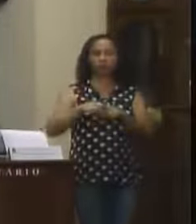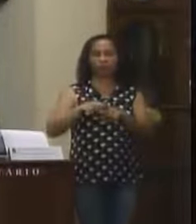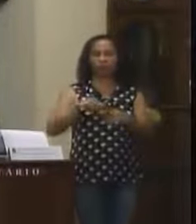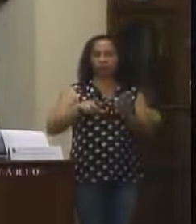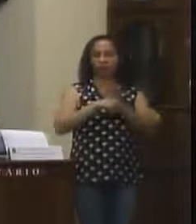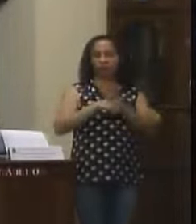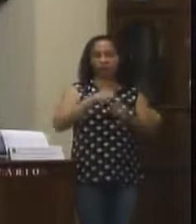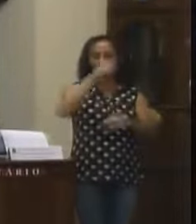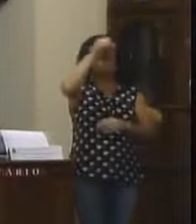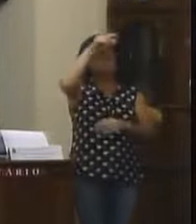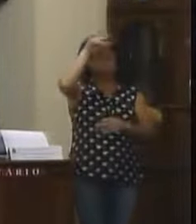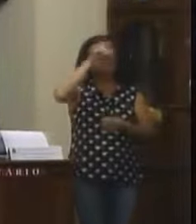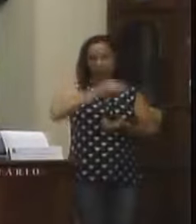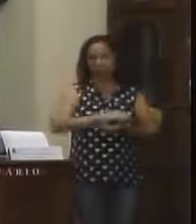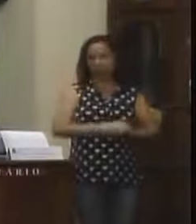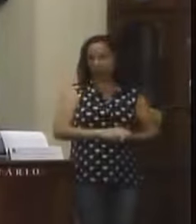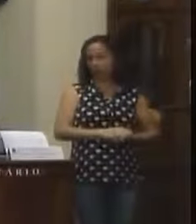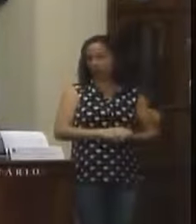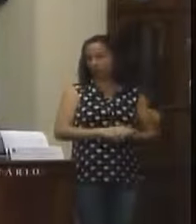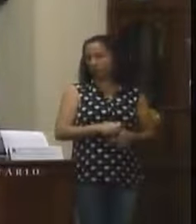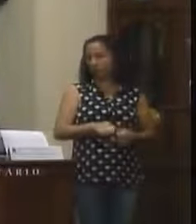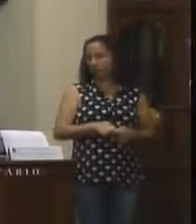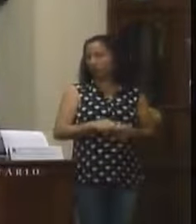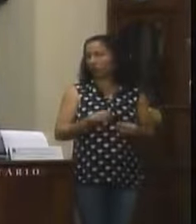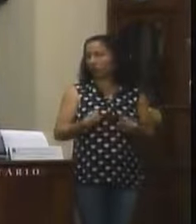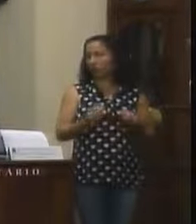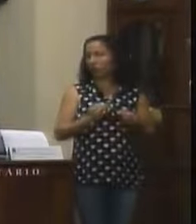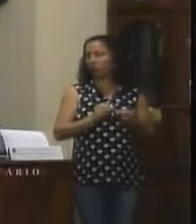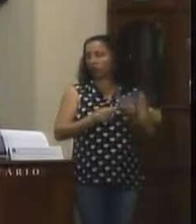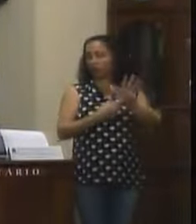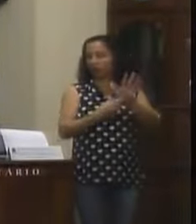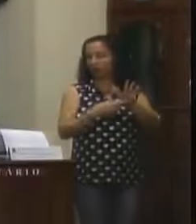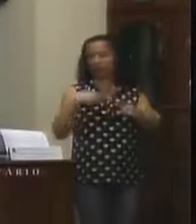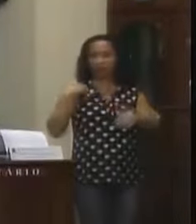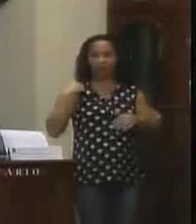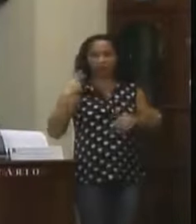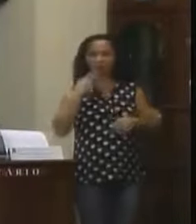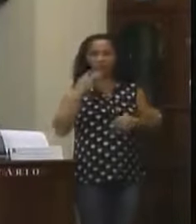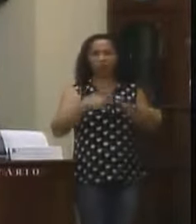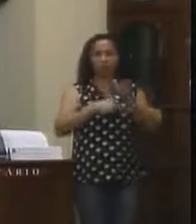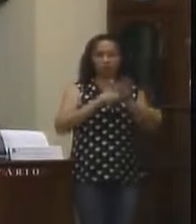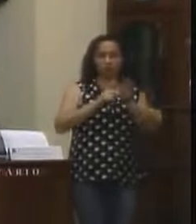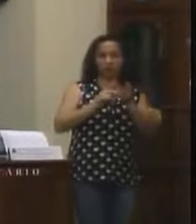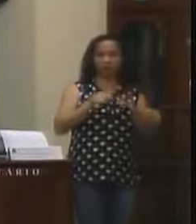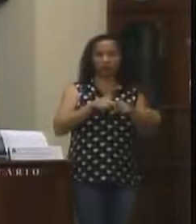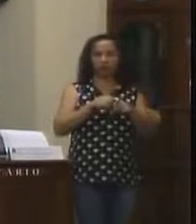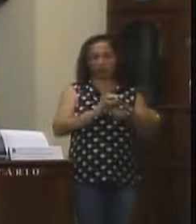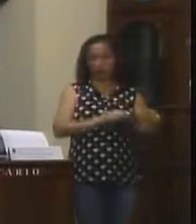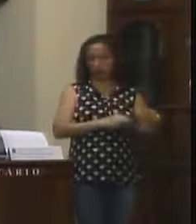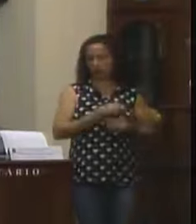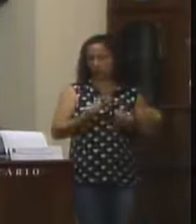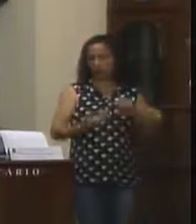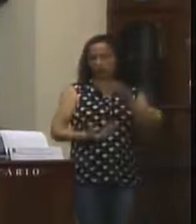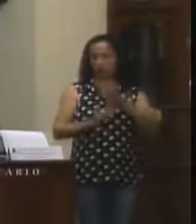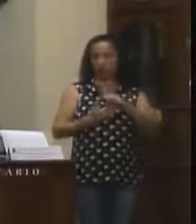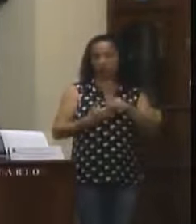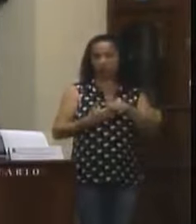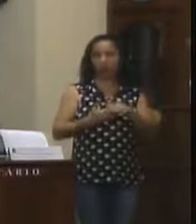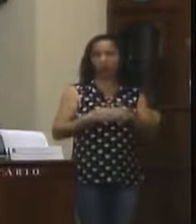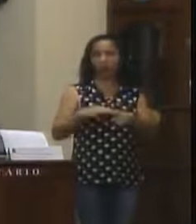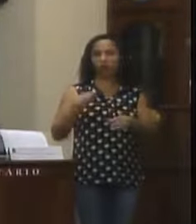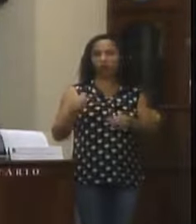denominação e alteração de logradouros públicos. Assim, conforme apresentado acima, não há vício de competência no projeto de lei em questão. Por fim, analisando